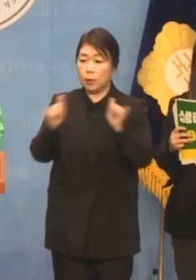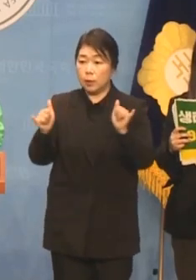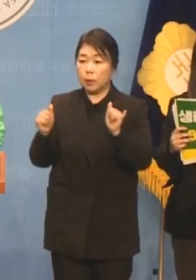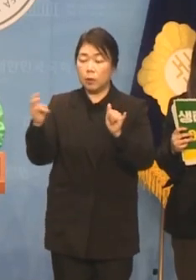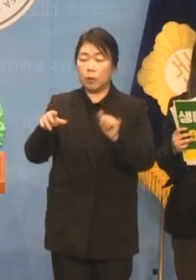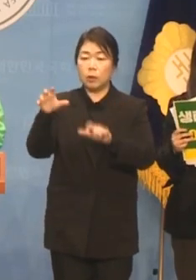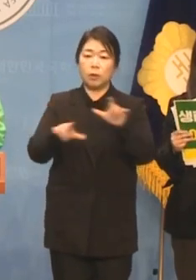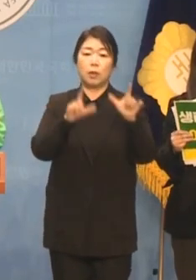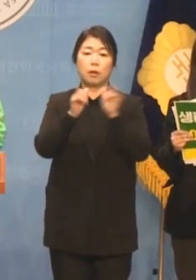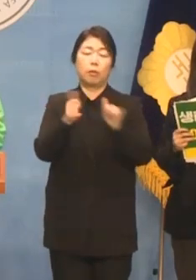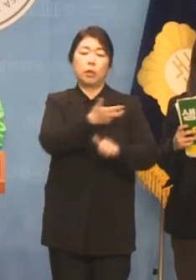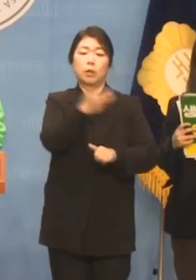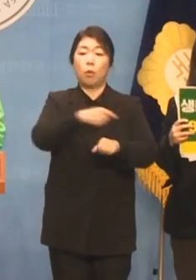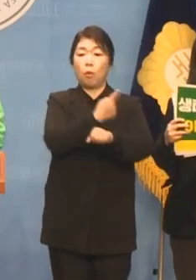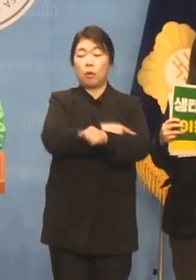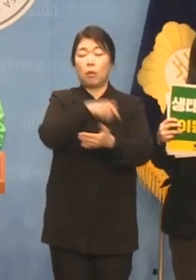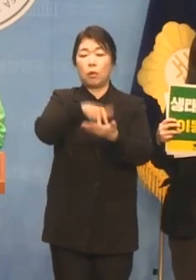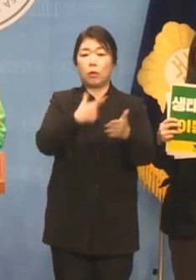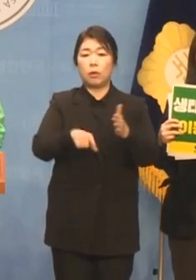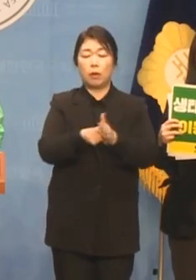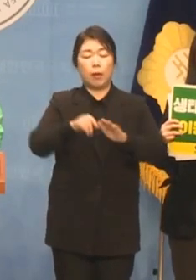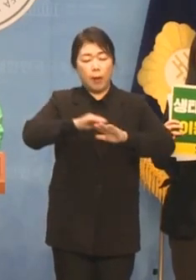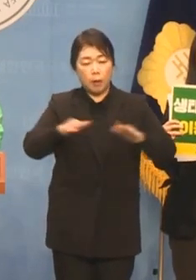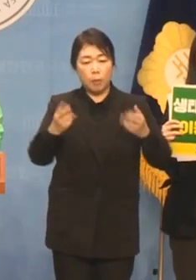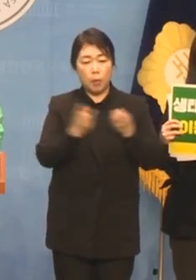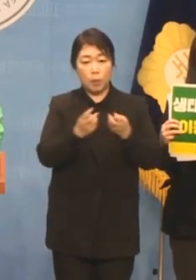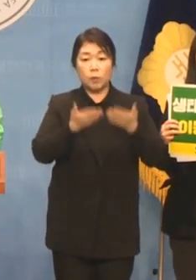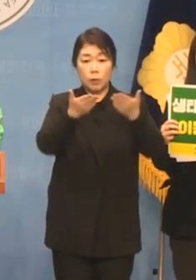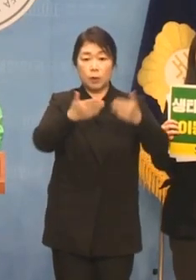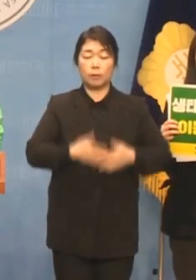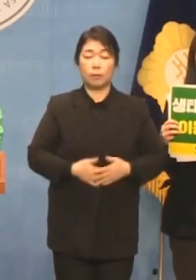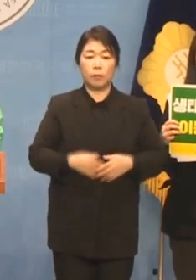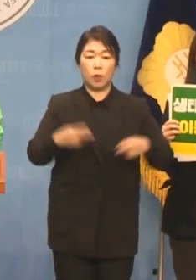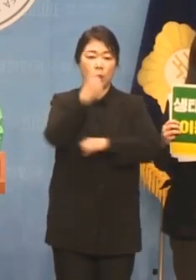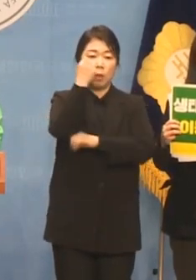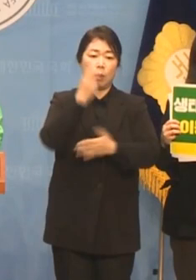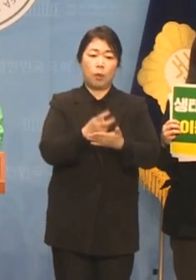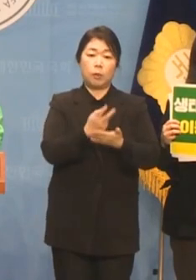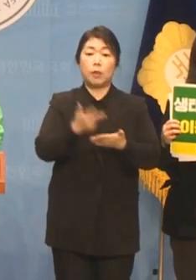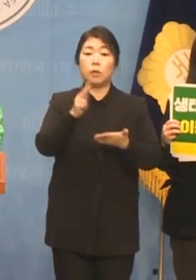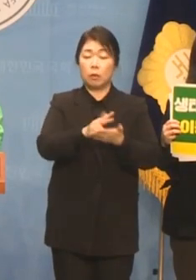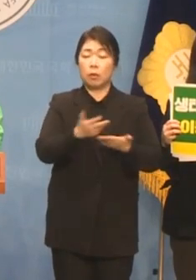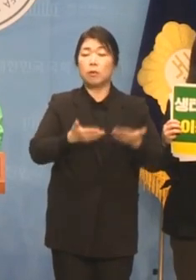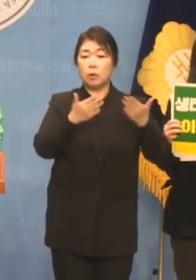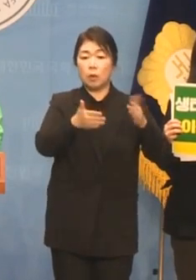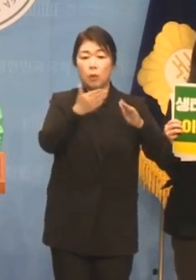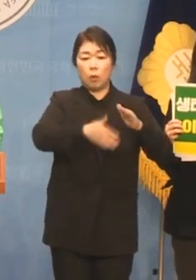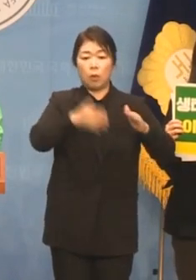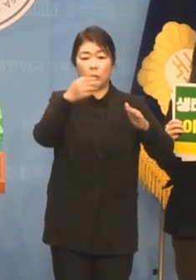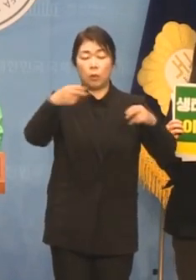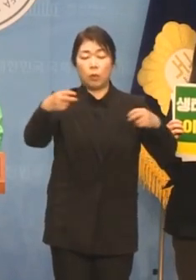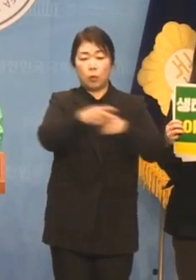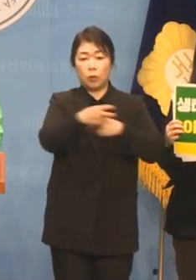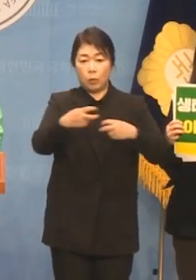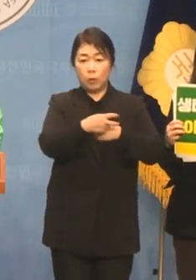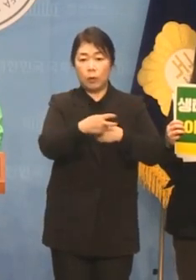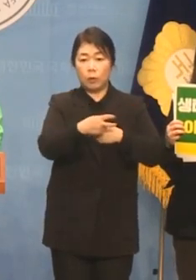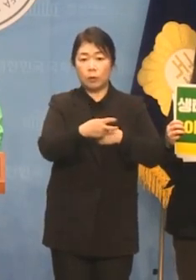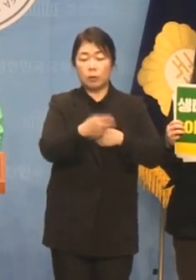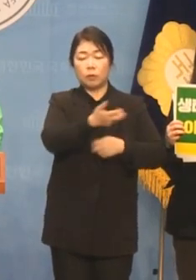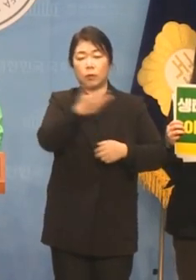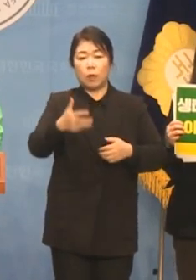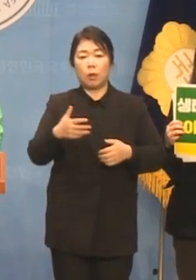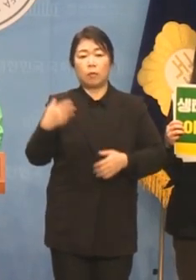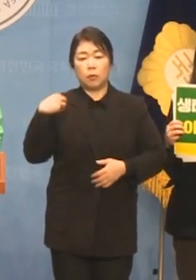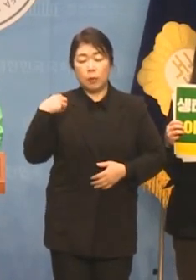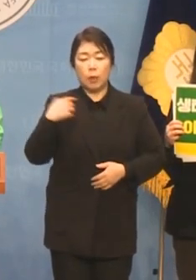지역민들의 이동권 보장을 위한 대안을 제시하겠습니다 교통 기본법 제정하여 공공교통 수산 수송 부담율